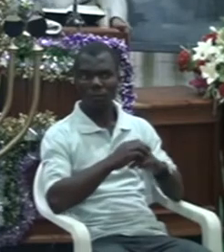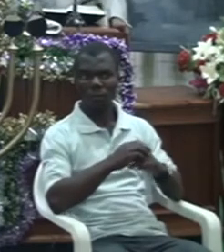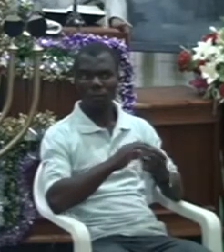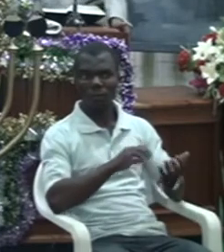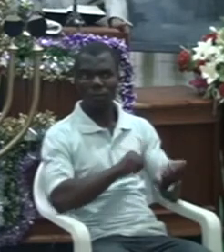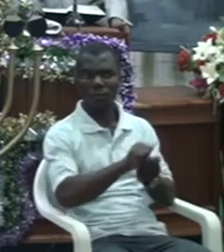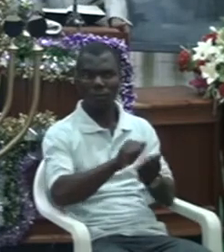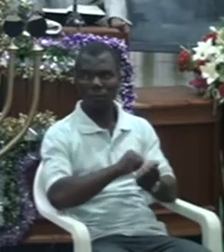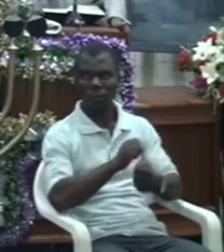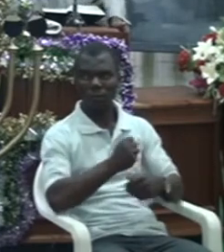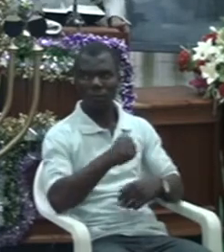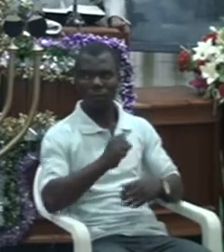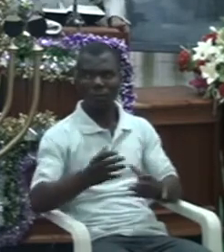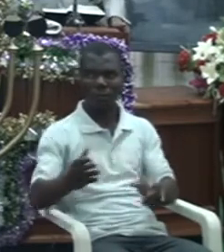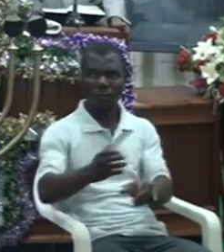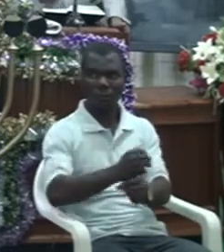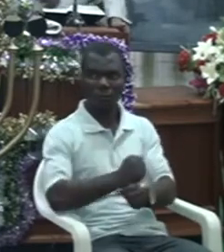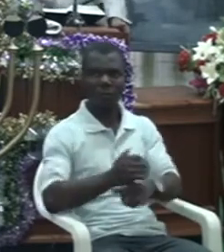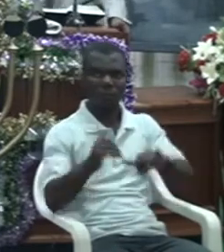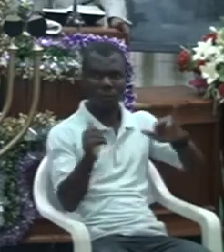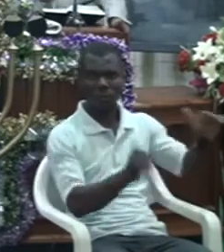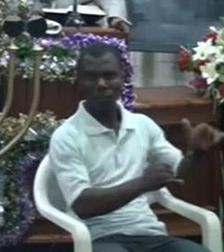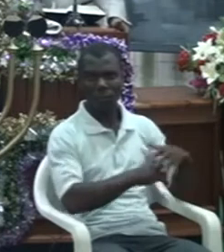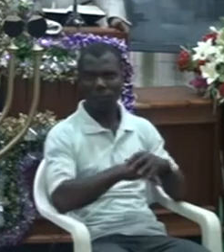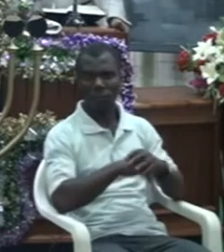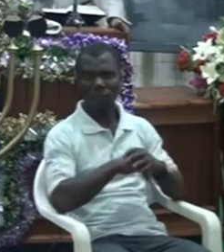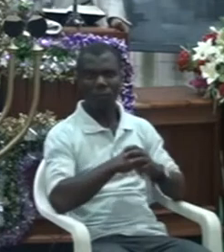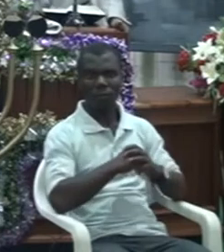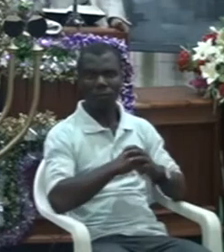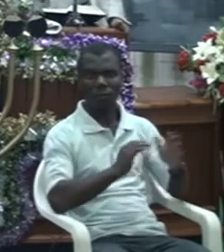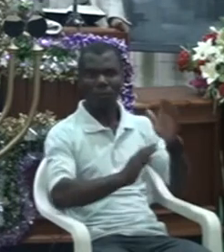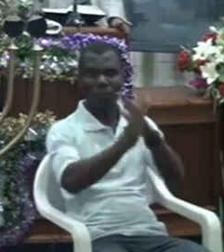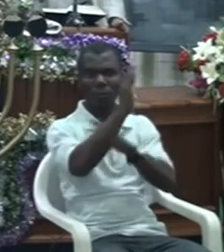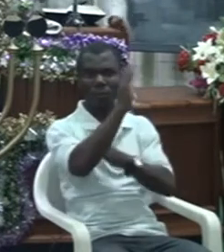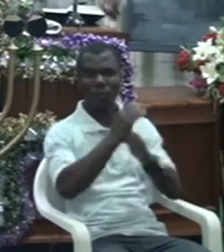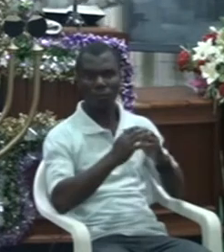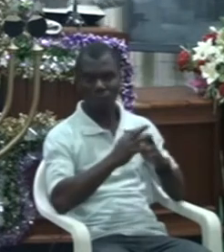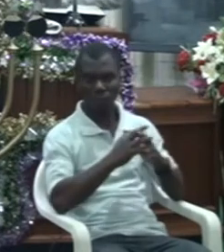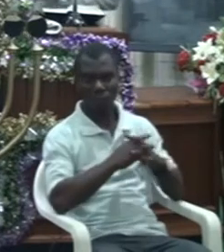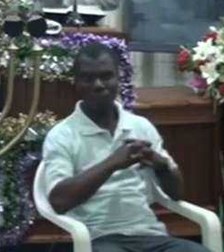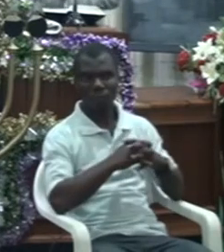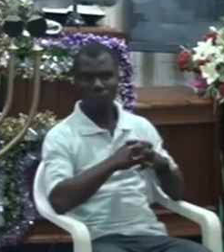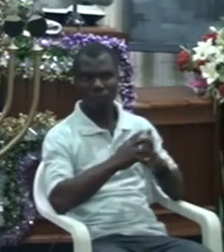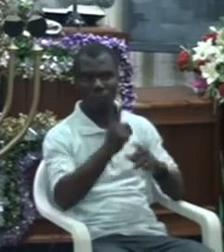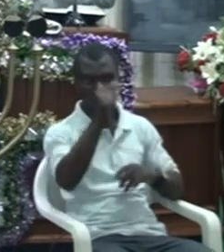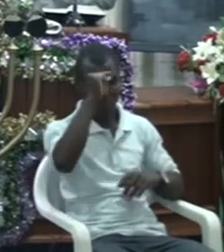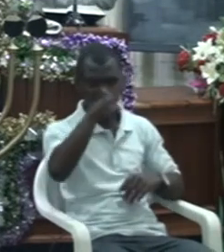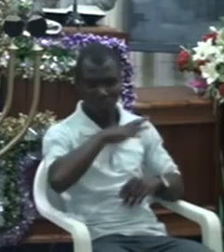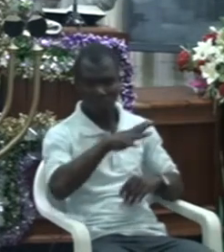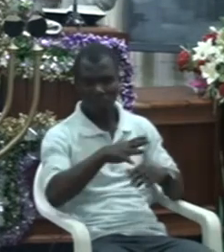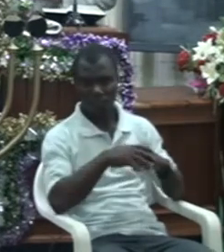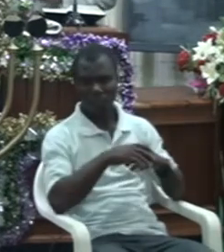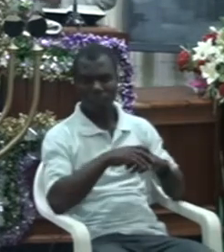Ça ramasse les maisons et ça jette à côté. Dieu, un homme comme le frère